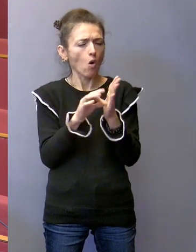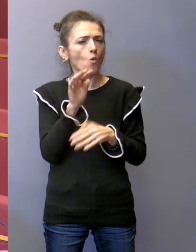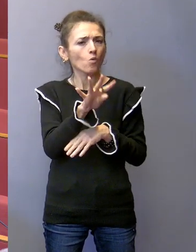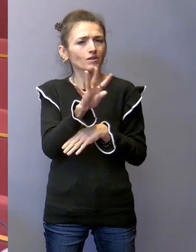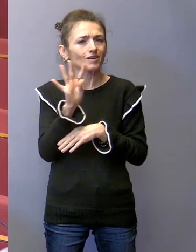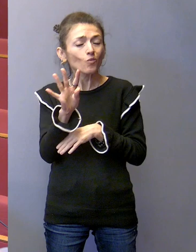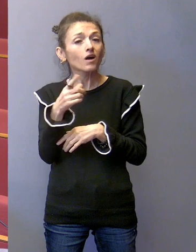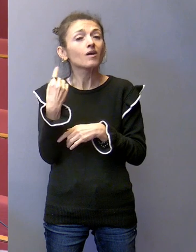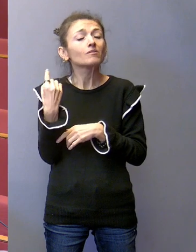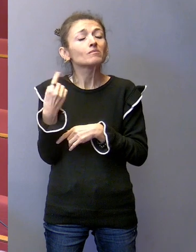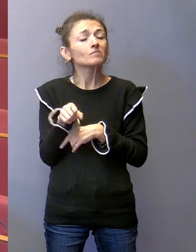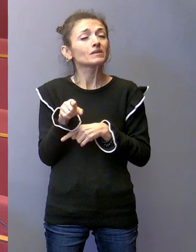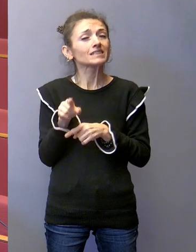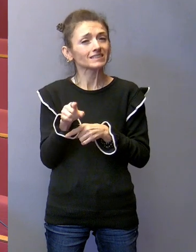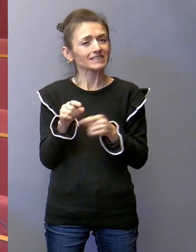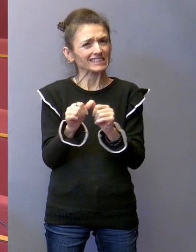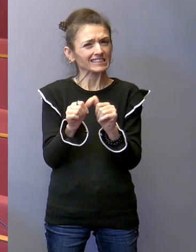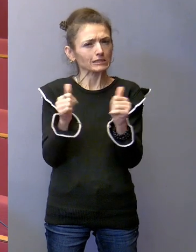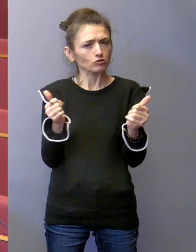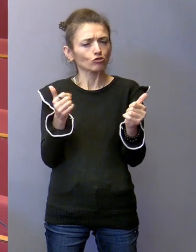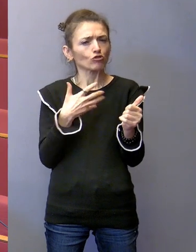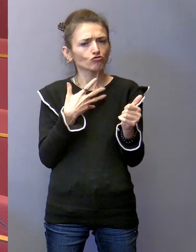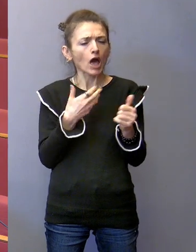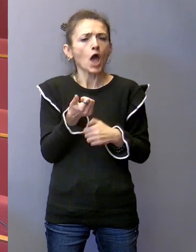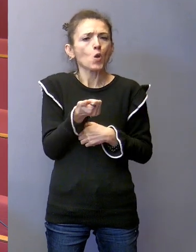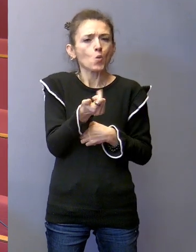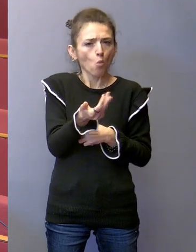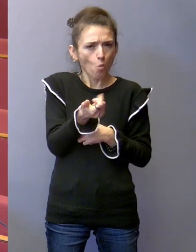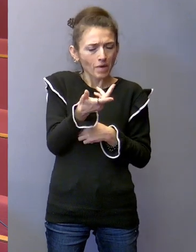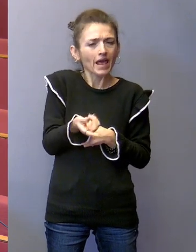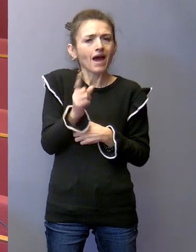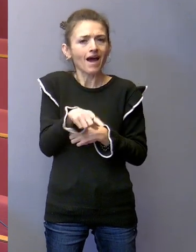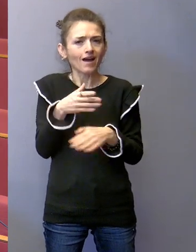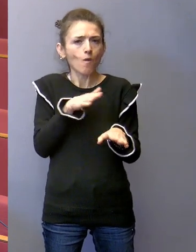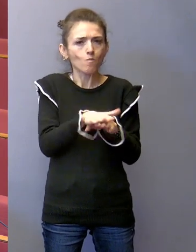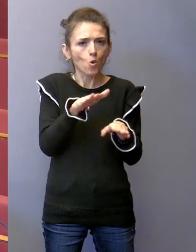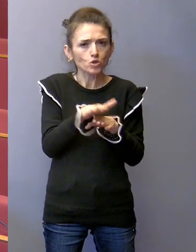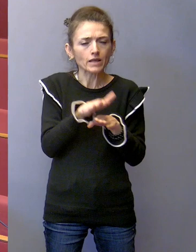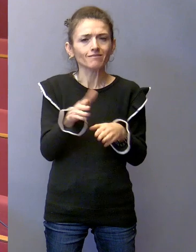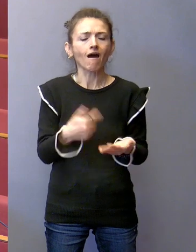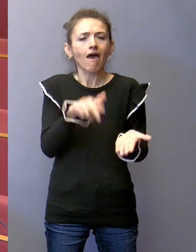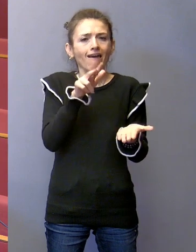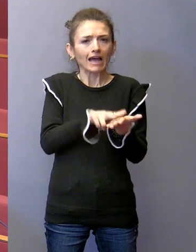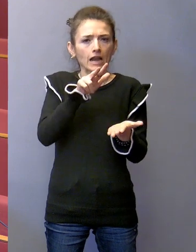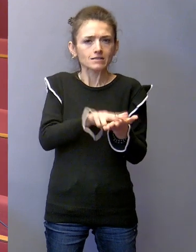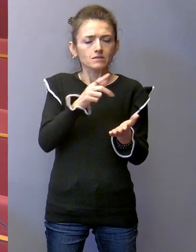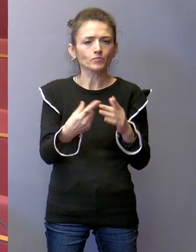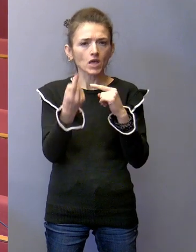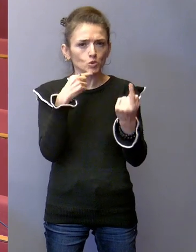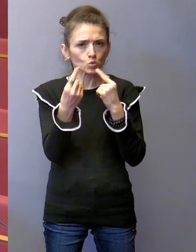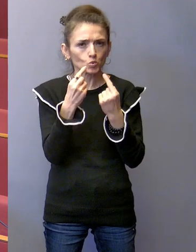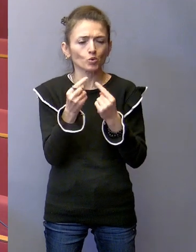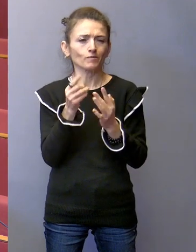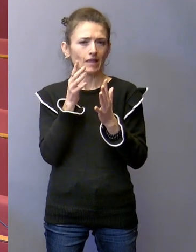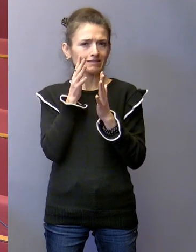in questa distinzione non c'è solamente un elemento numerico Ma c'è anche un elemento di modalità di garanzia di discussioni di trasparenza che